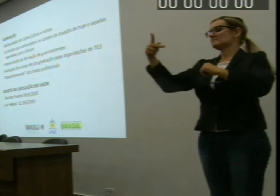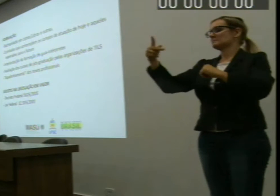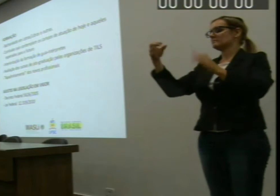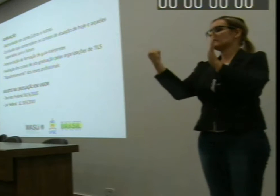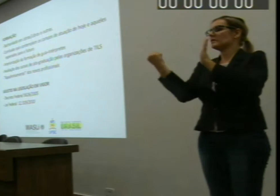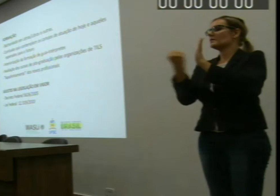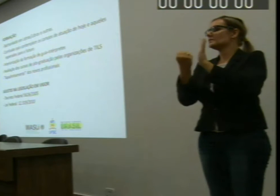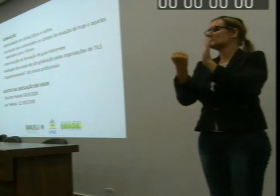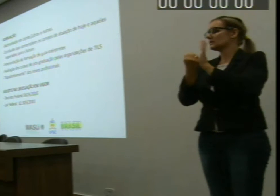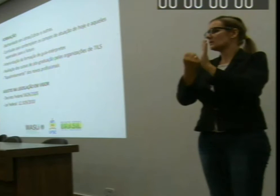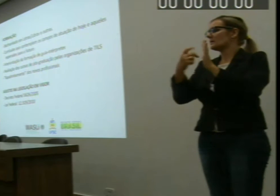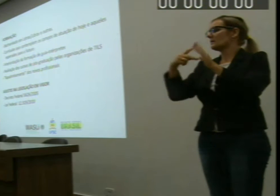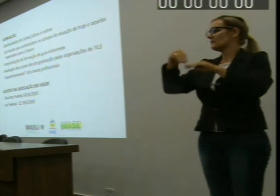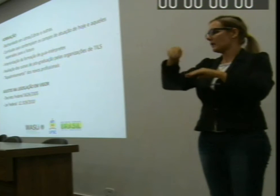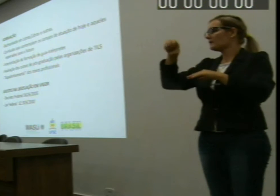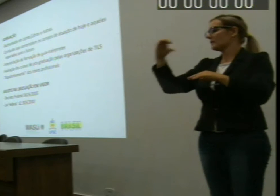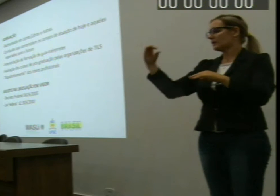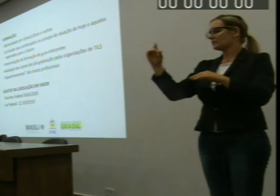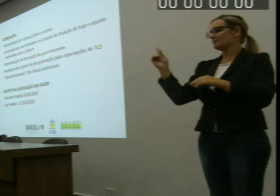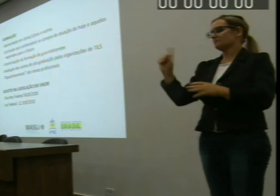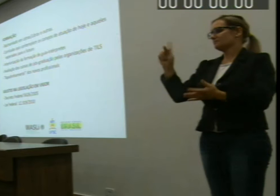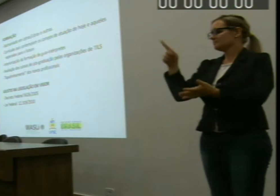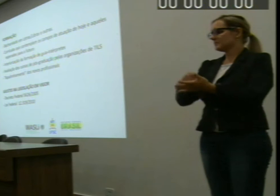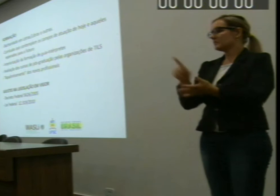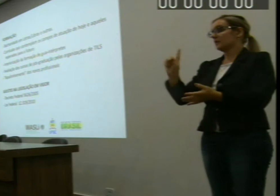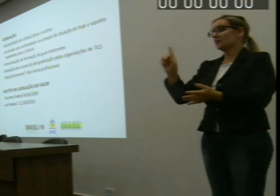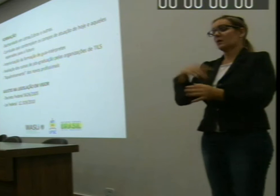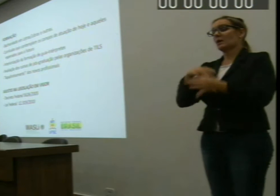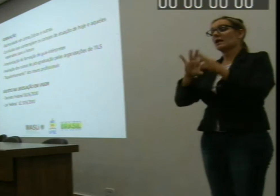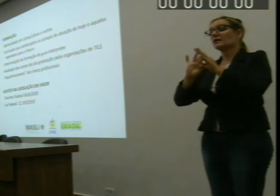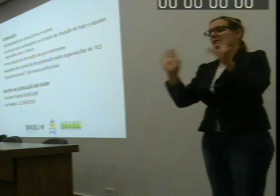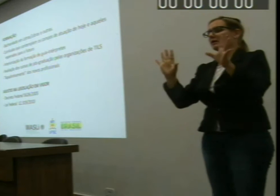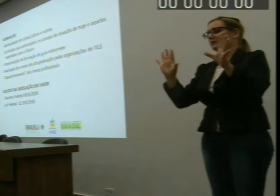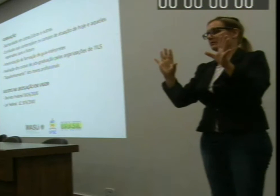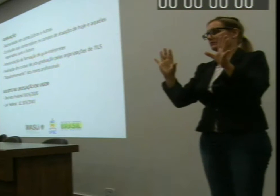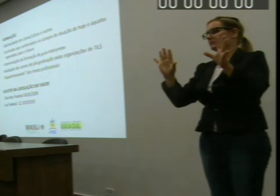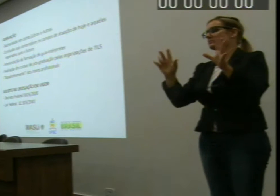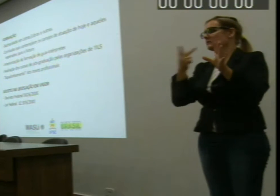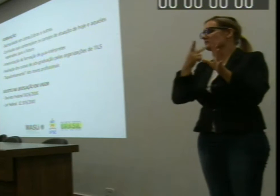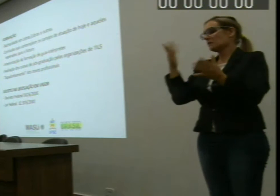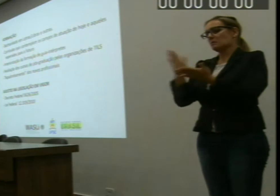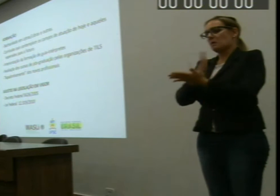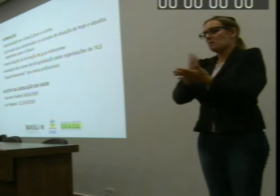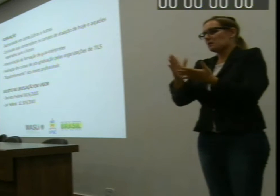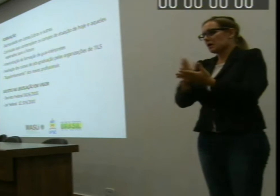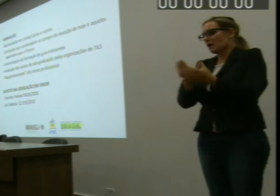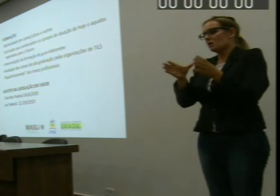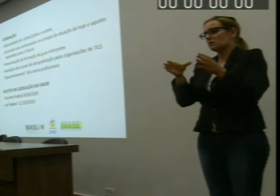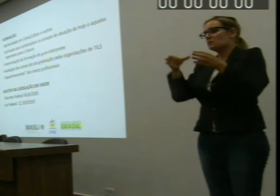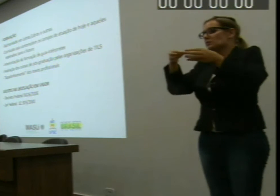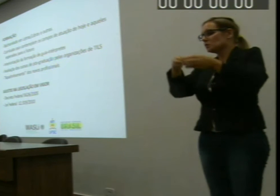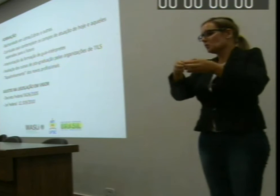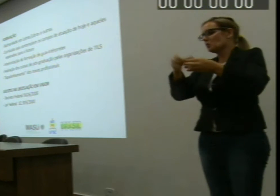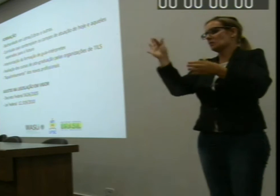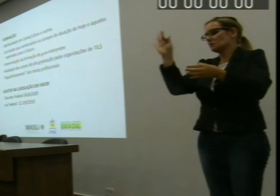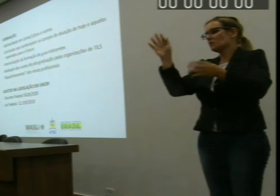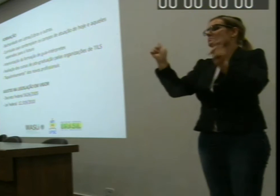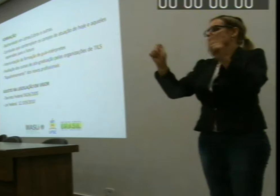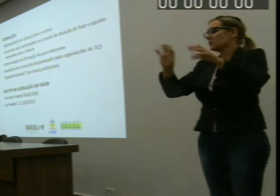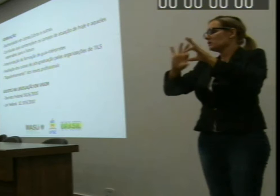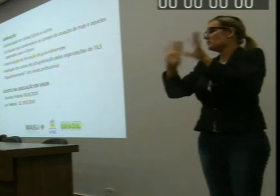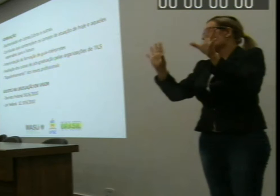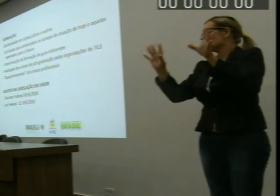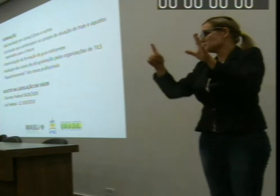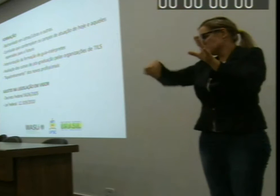que nemum outro como que não n nem que reconheça ele autoriza ele autoriza que qualquer organização faça uma pós-graduação você pode